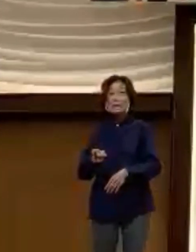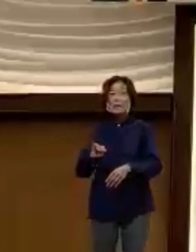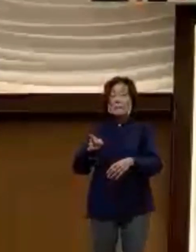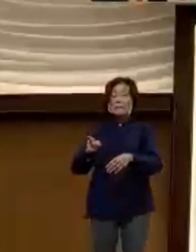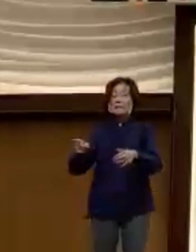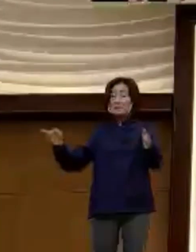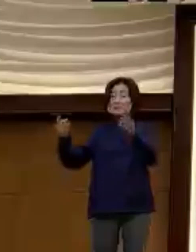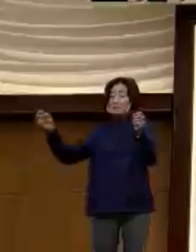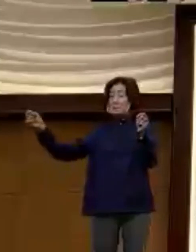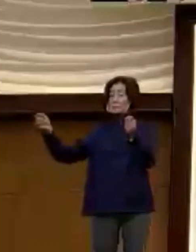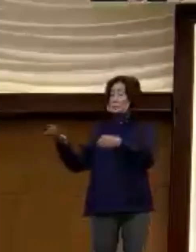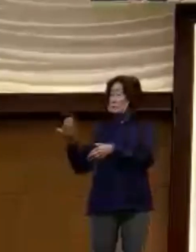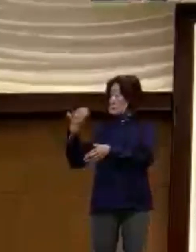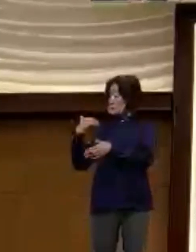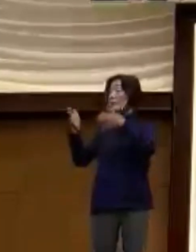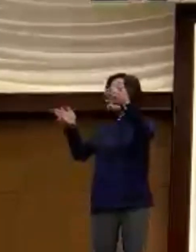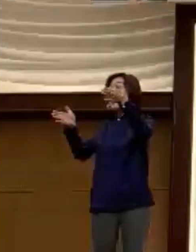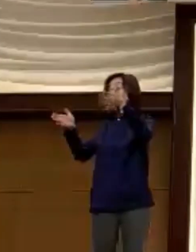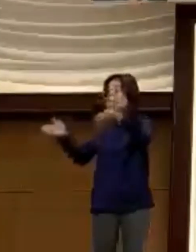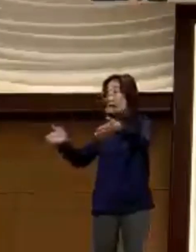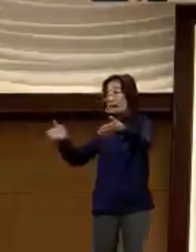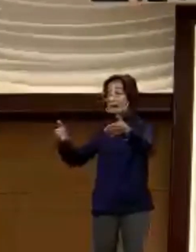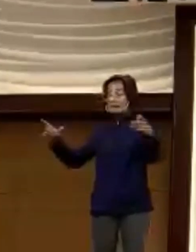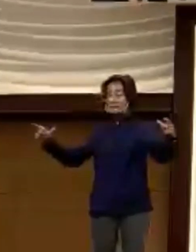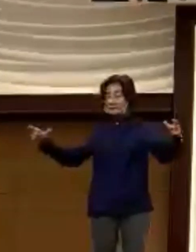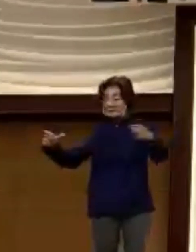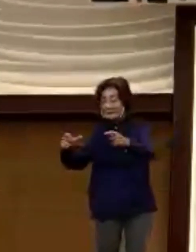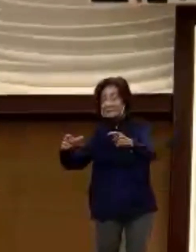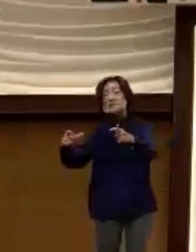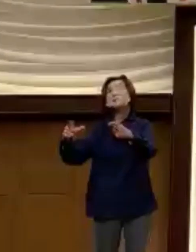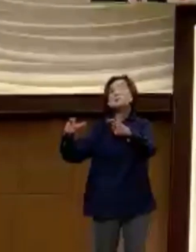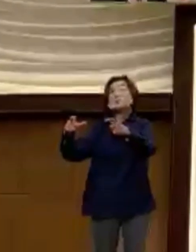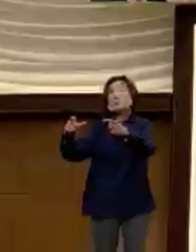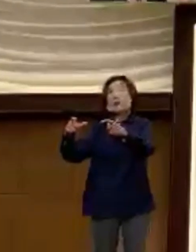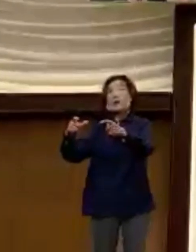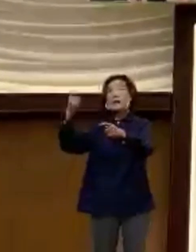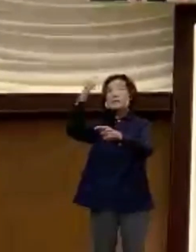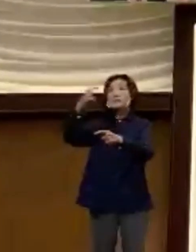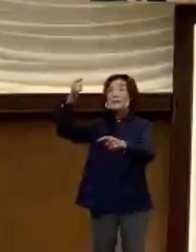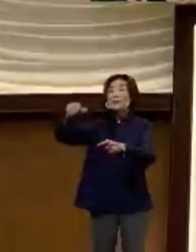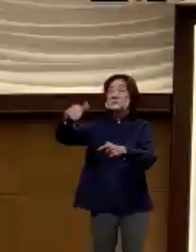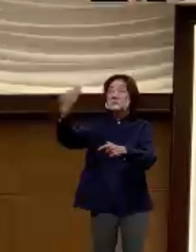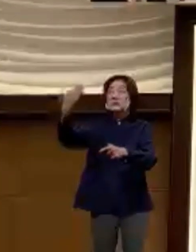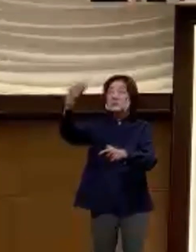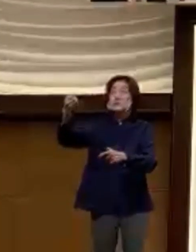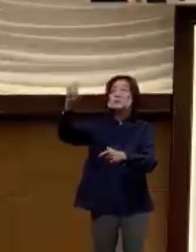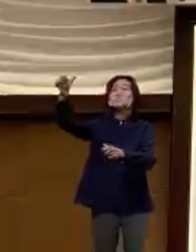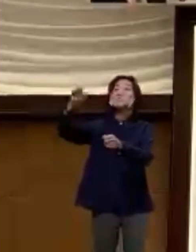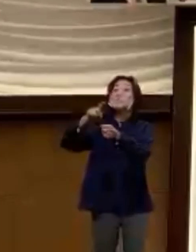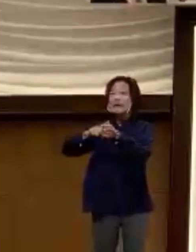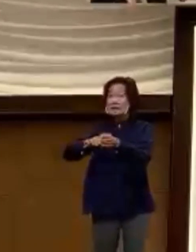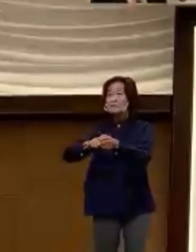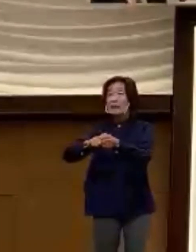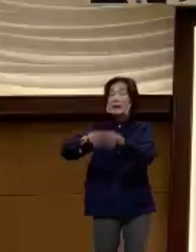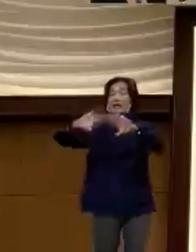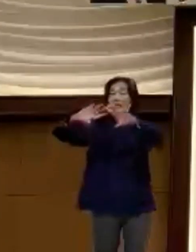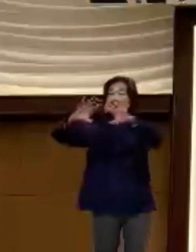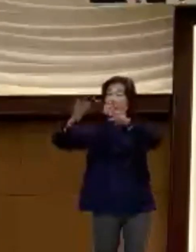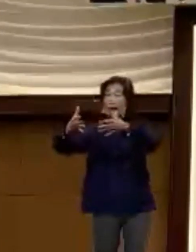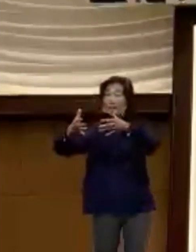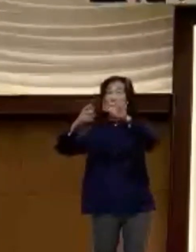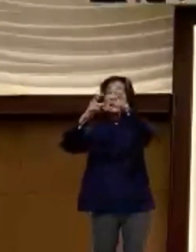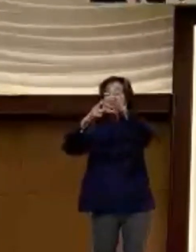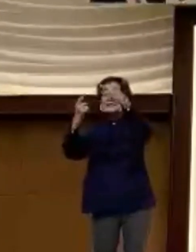半世紀でものすごい勢いで縮みました。1995年には世界